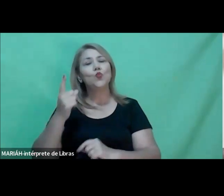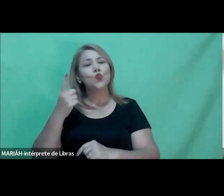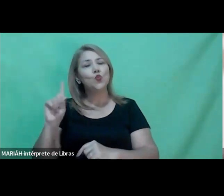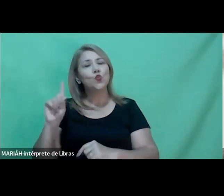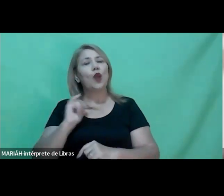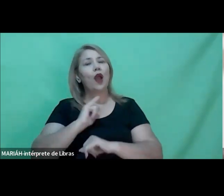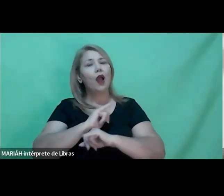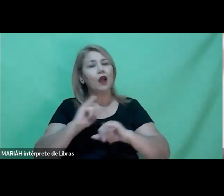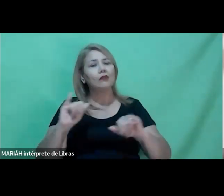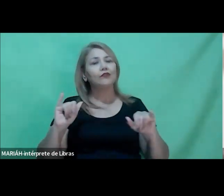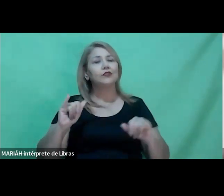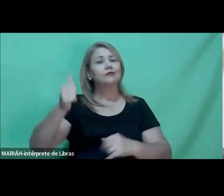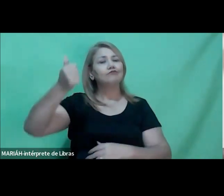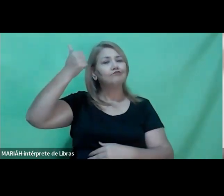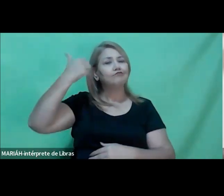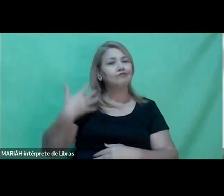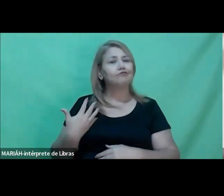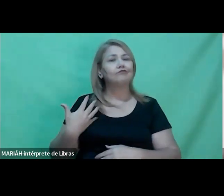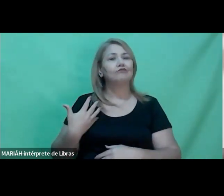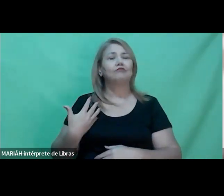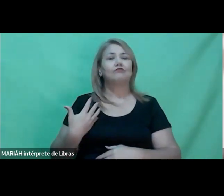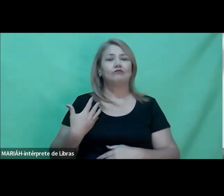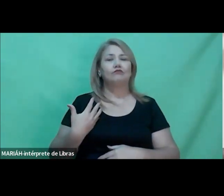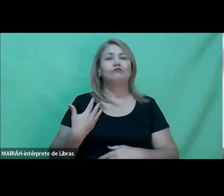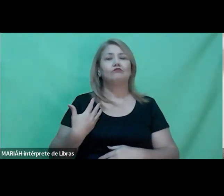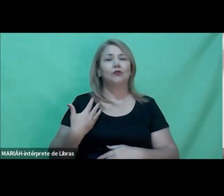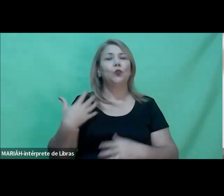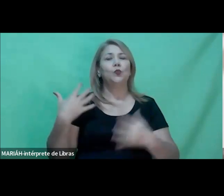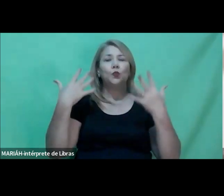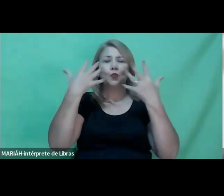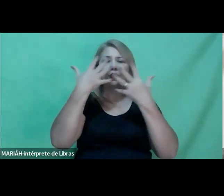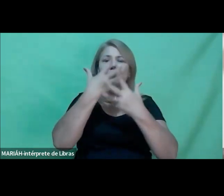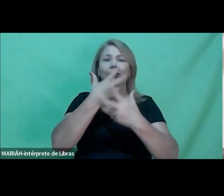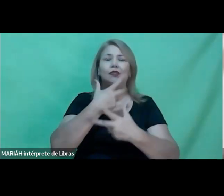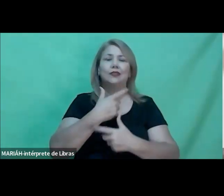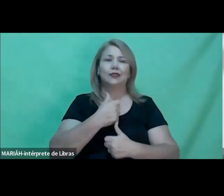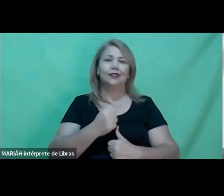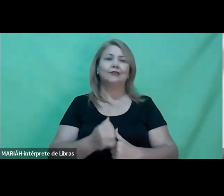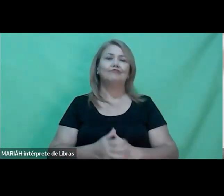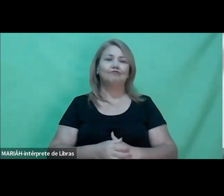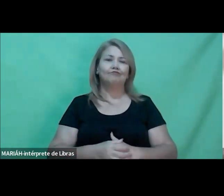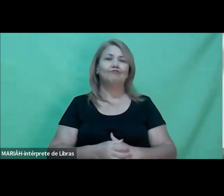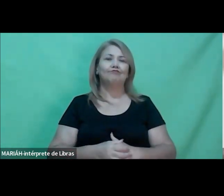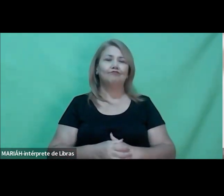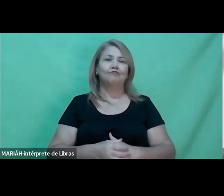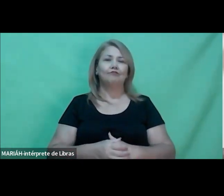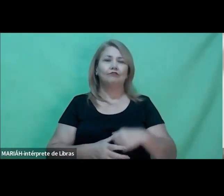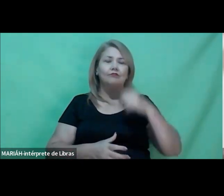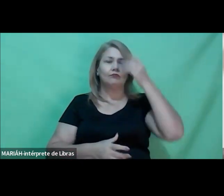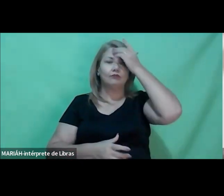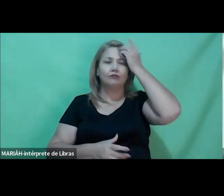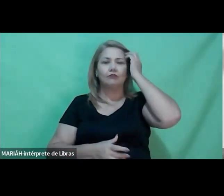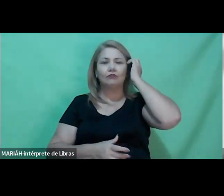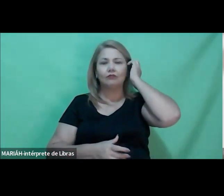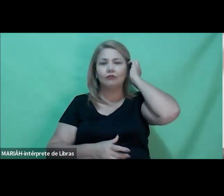descripción muy hermosa que hace una persona ciega española que se llama José